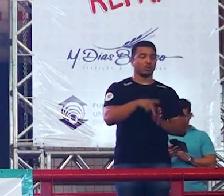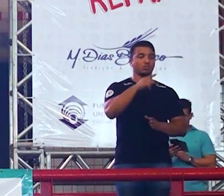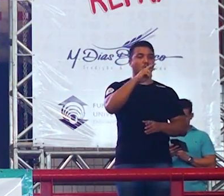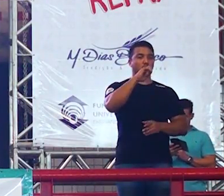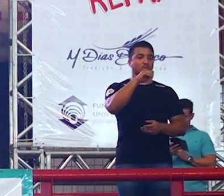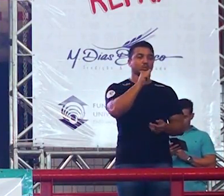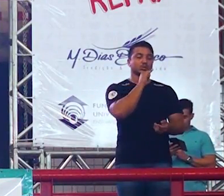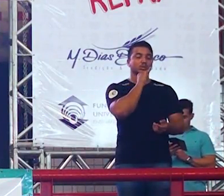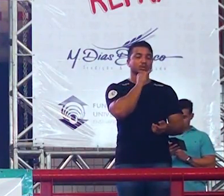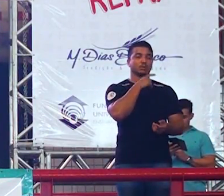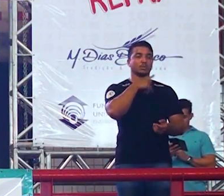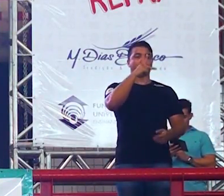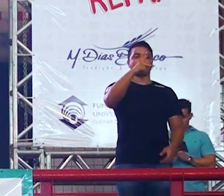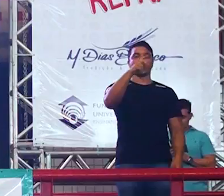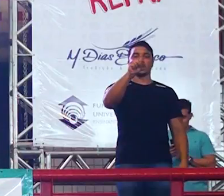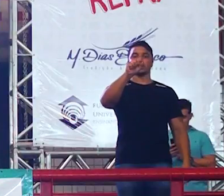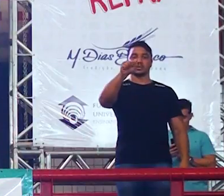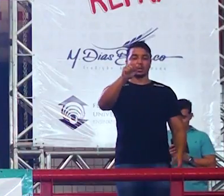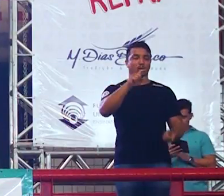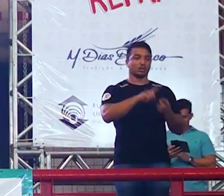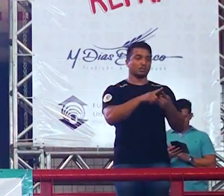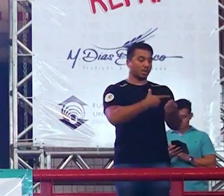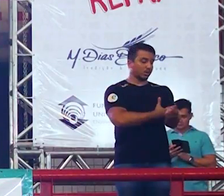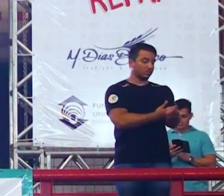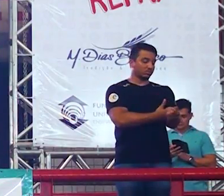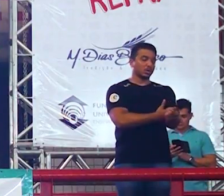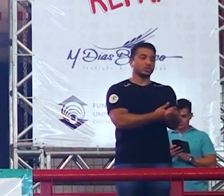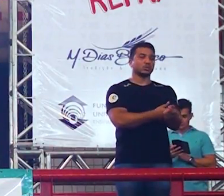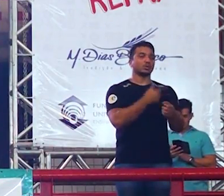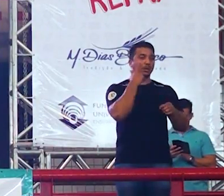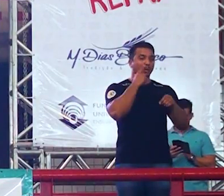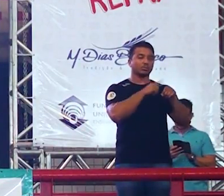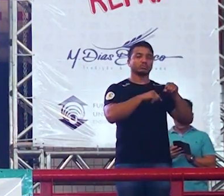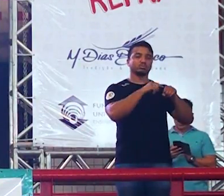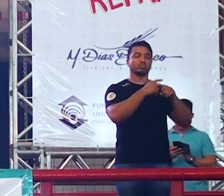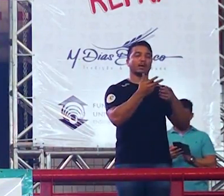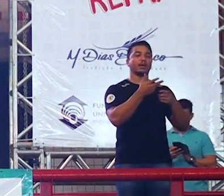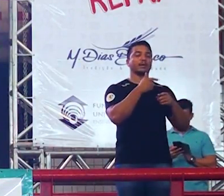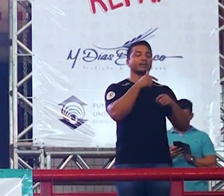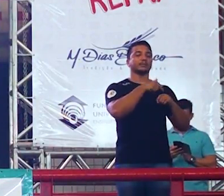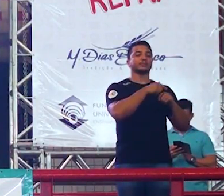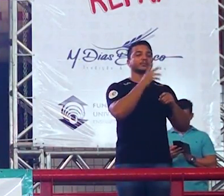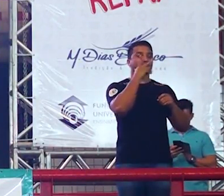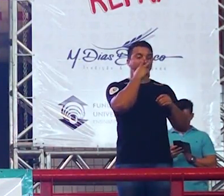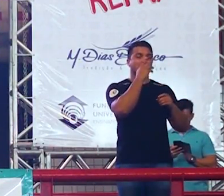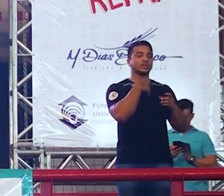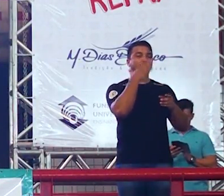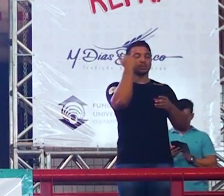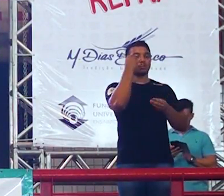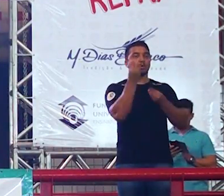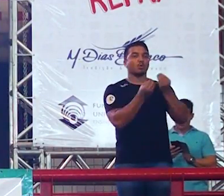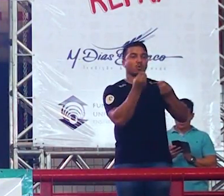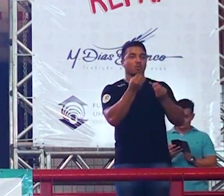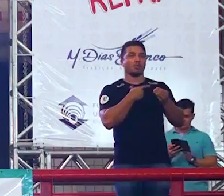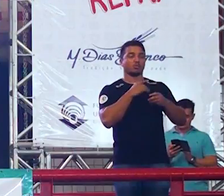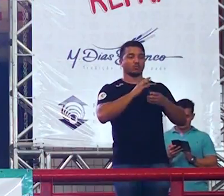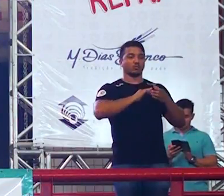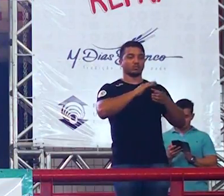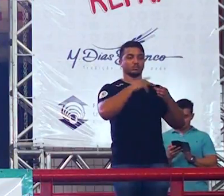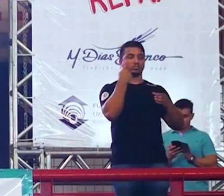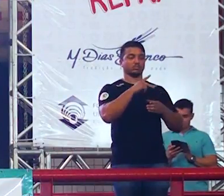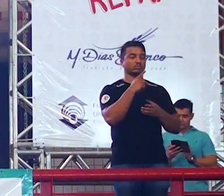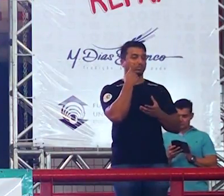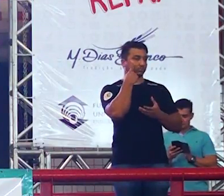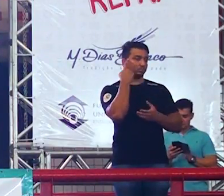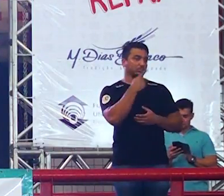de sangue, o tal do PSA, e o exame do toque retal. Para exatamente saber como é que anda o volume da próstata.